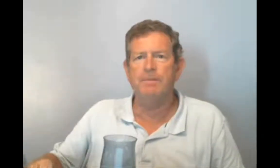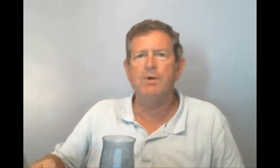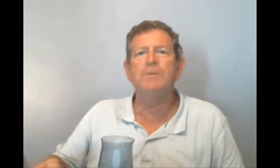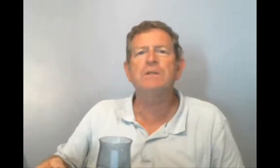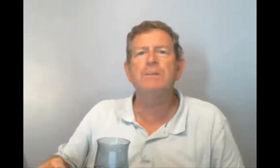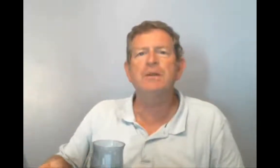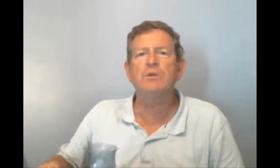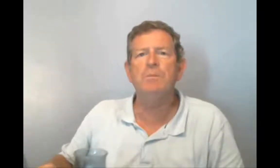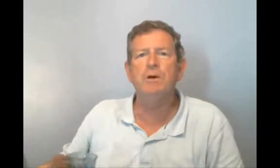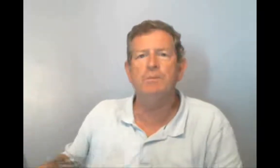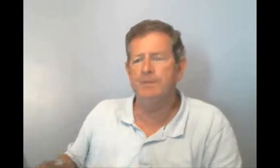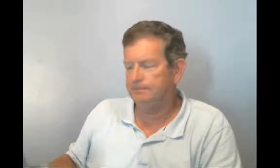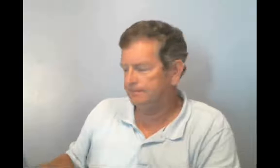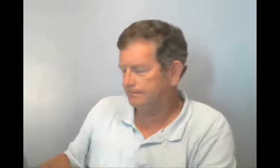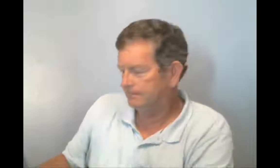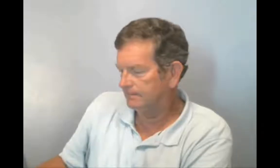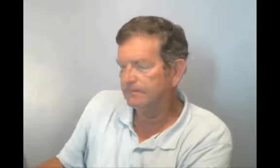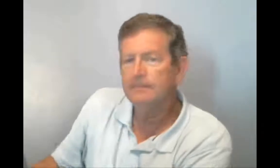Comment s'appelle ce meuble?